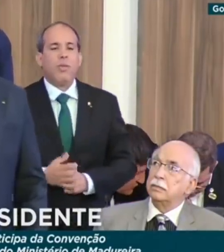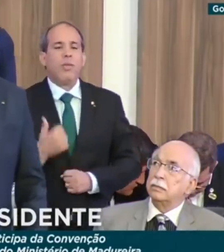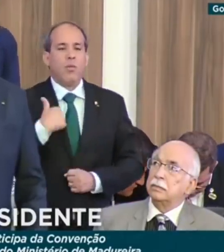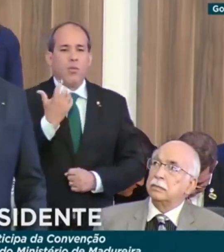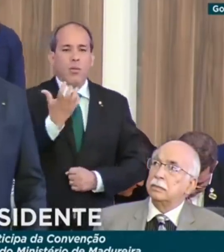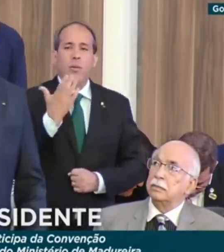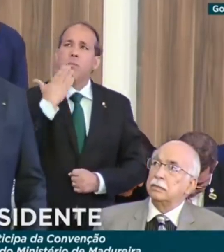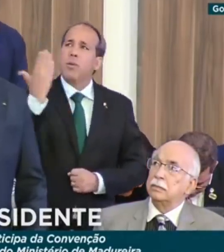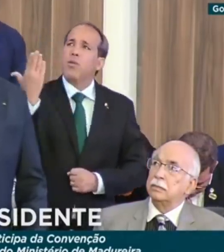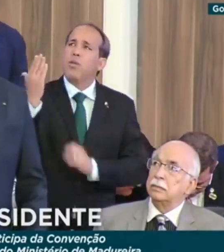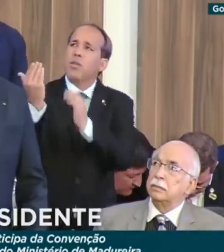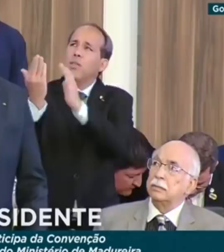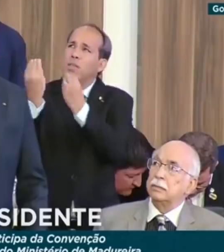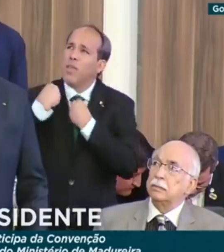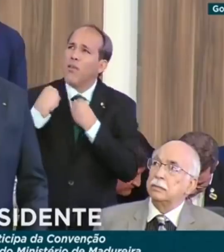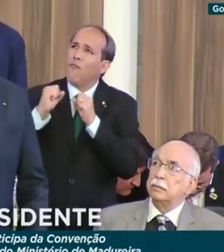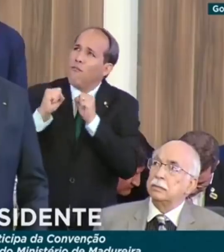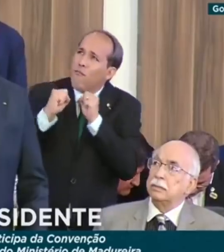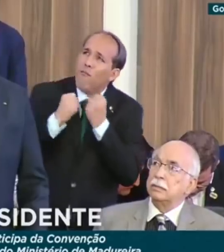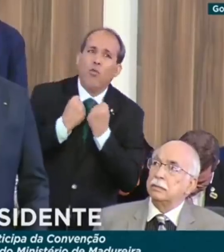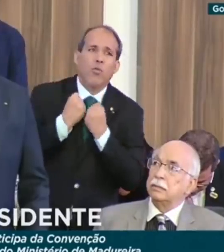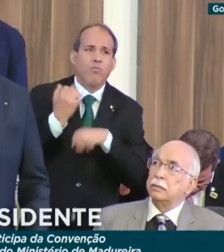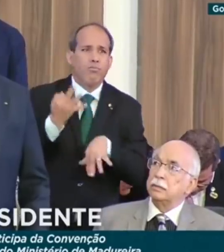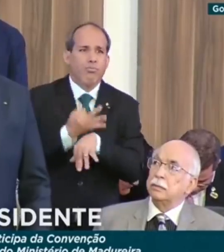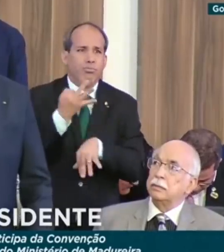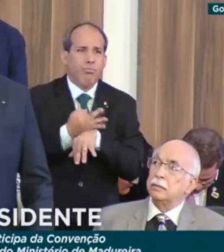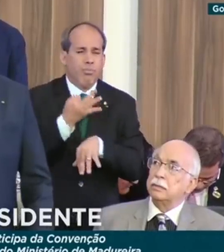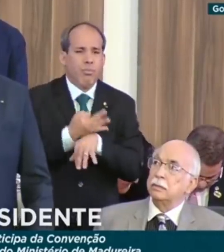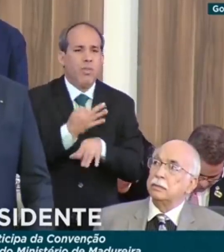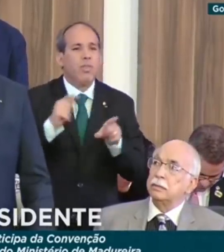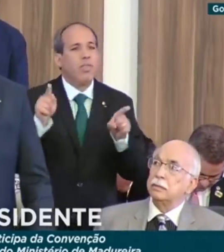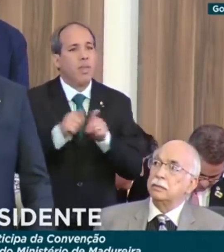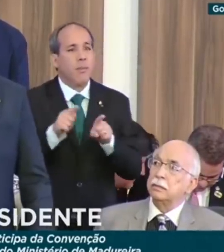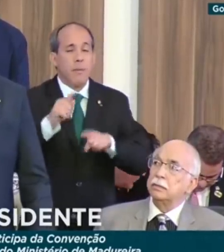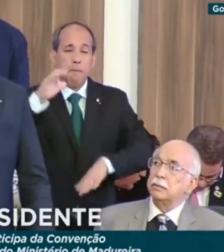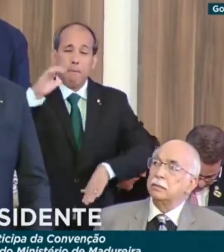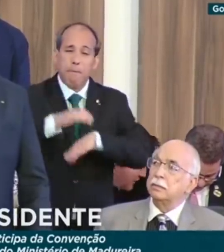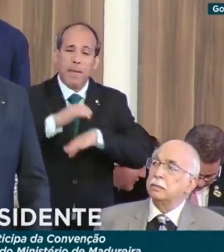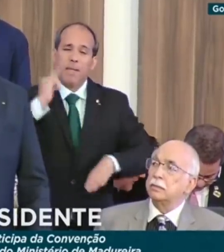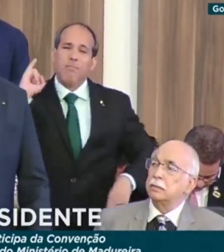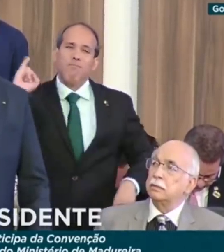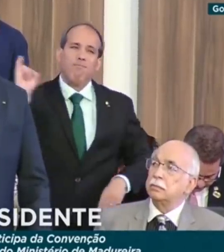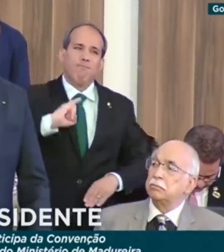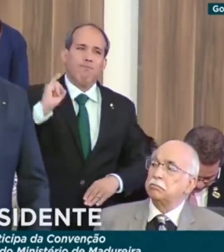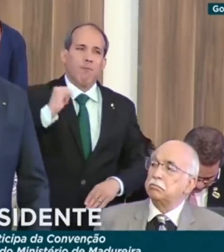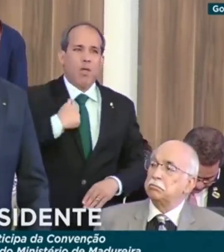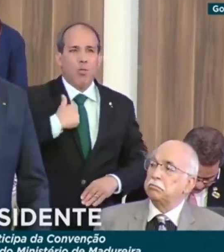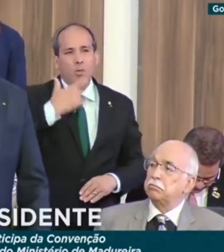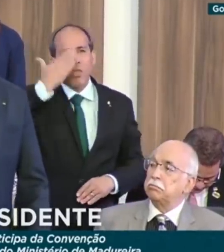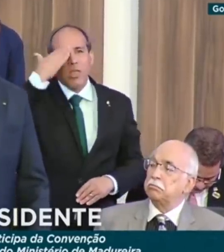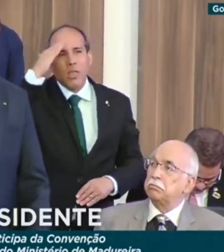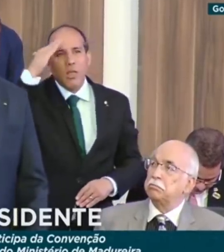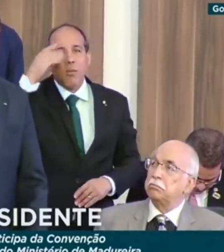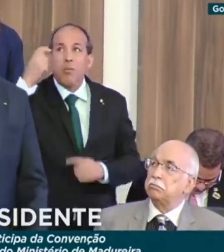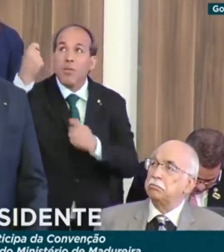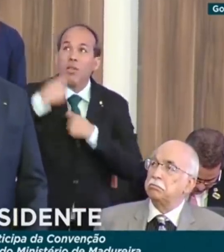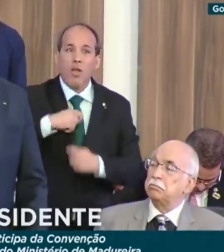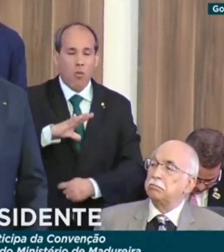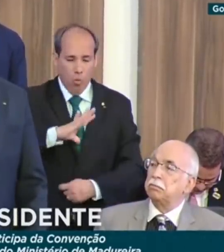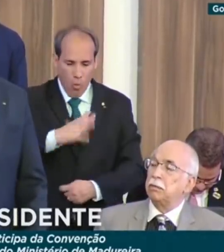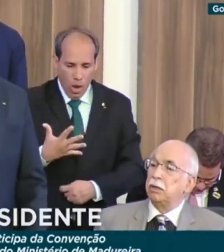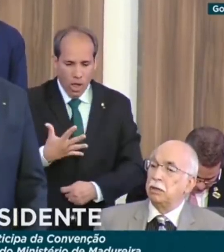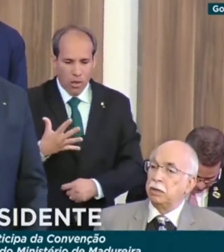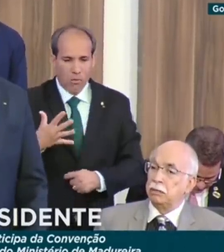Peço força para resistir e algo mais importante no meu entender, coragem para